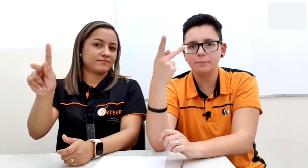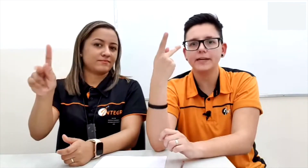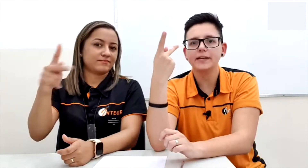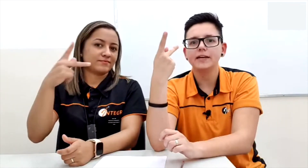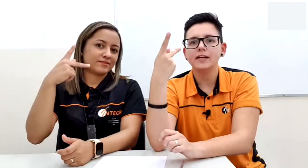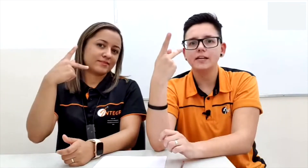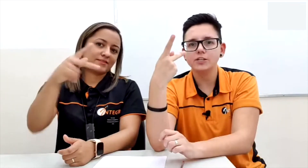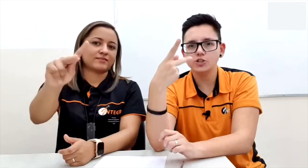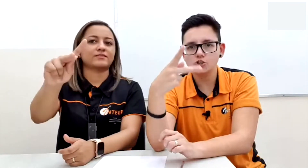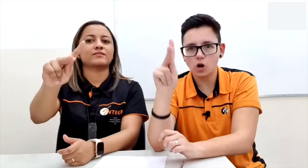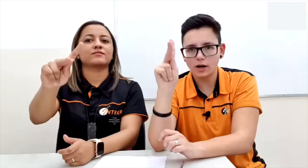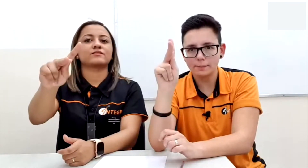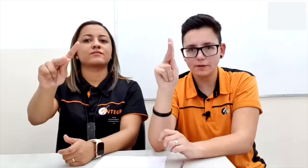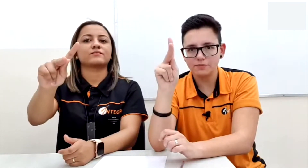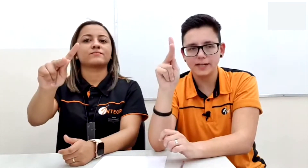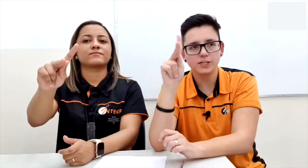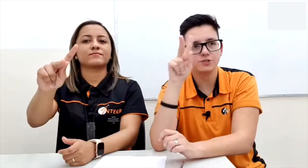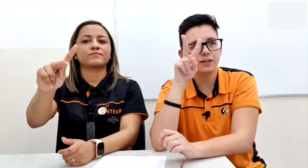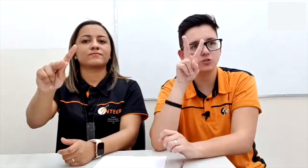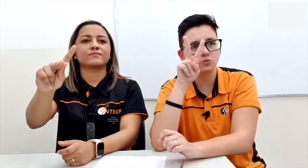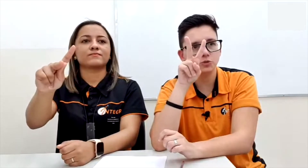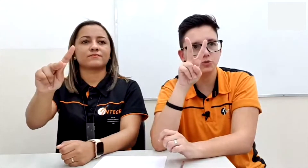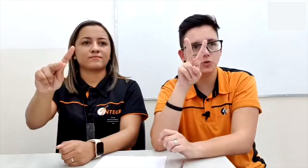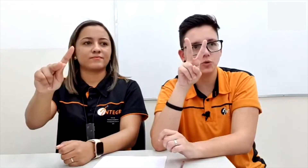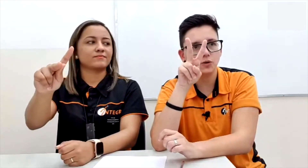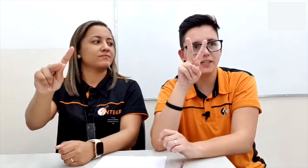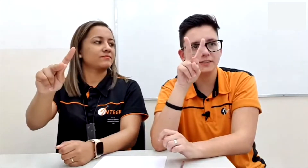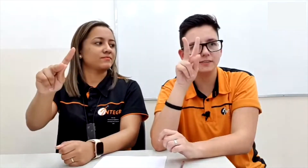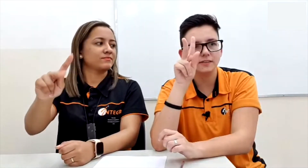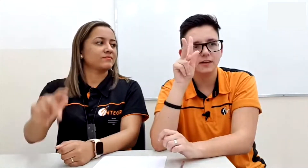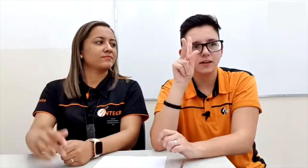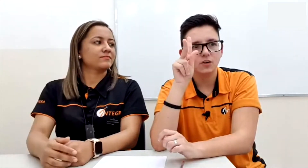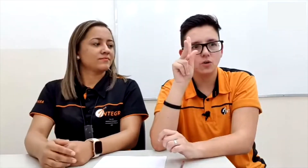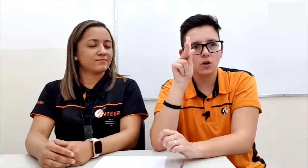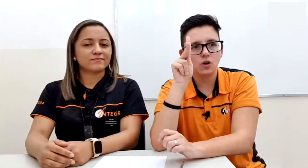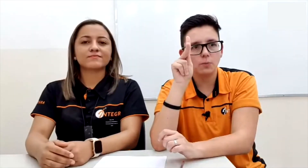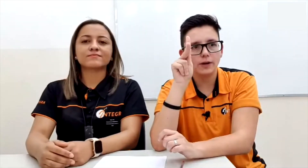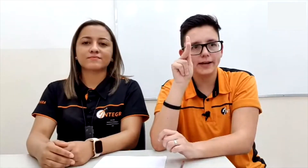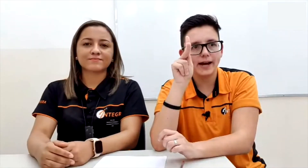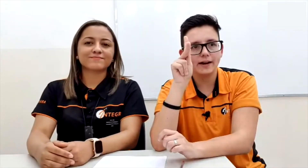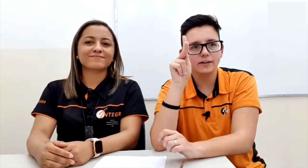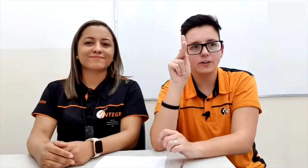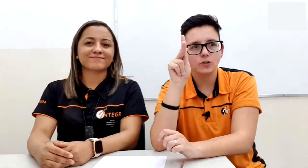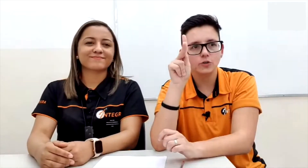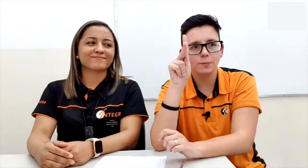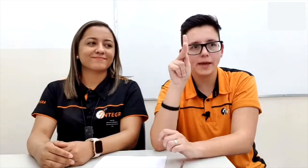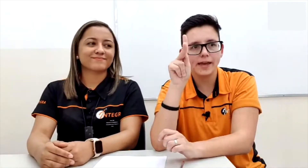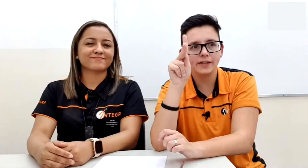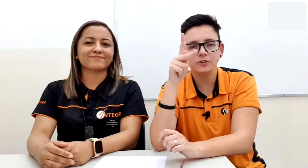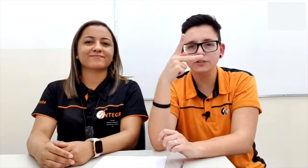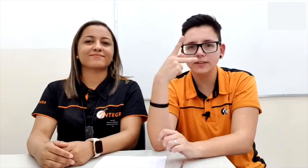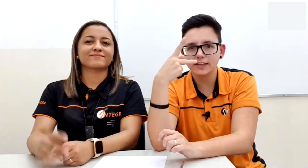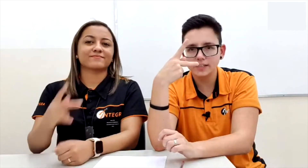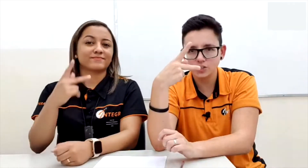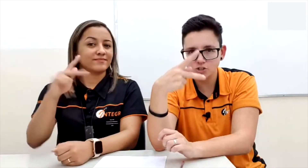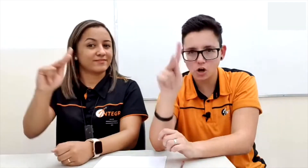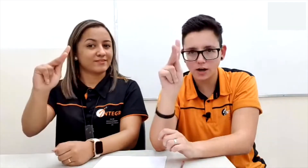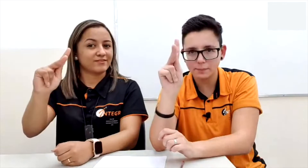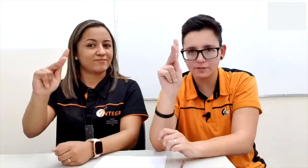P. E joga para frente, faz o número 2, coloca o polegar no meio e joga para